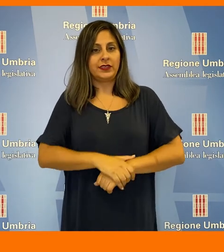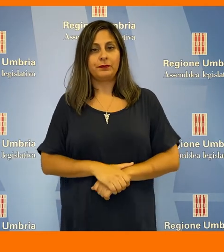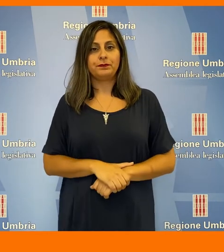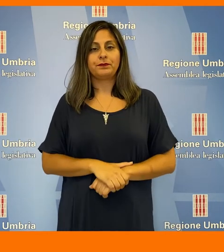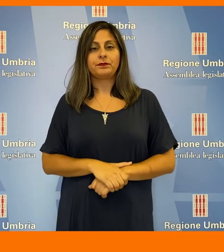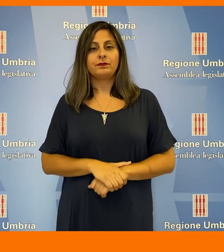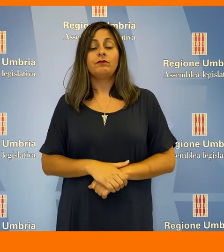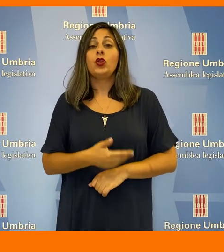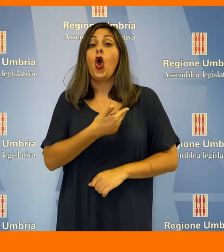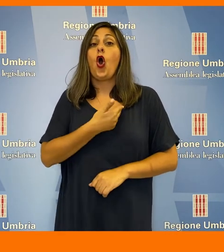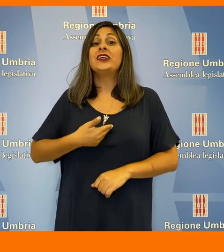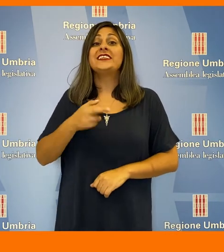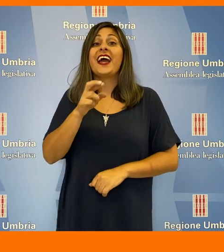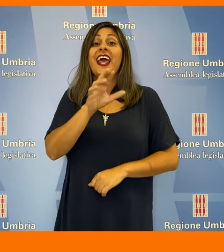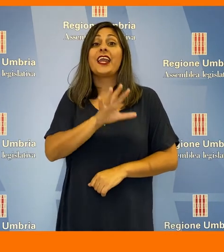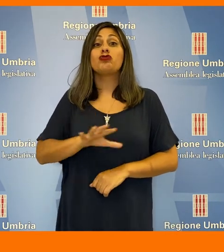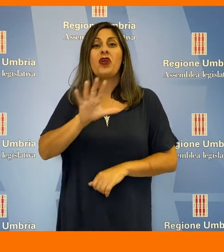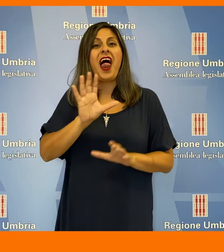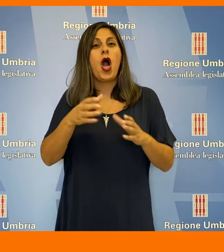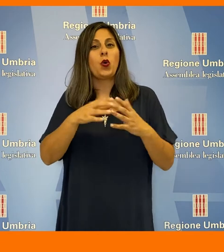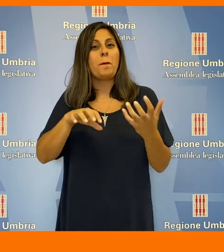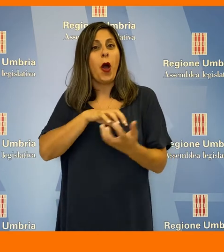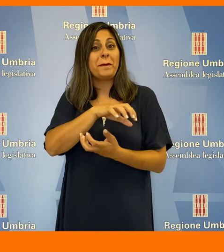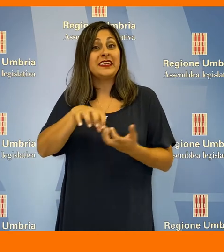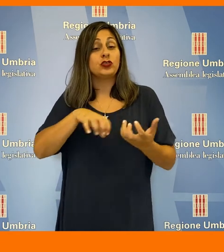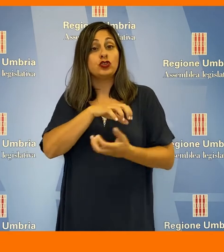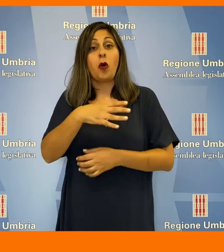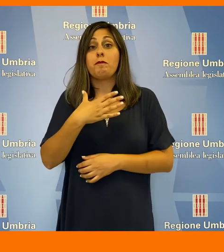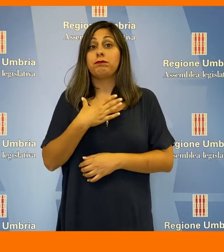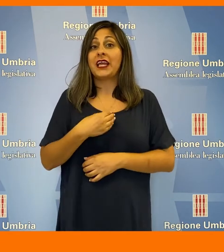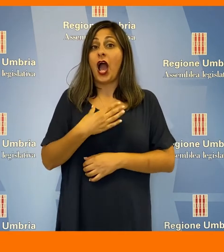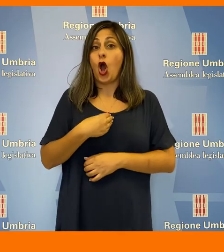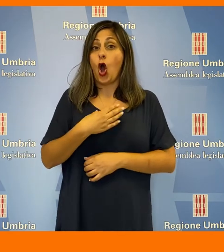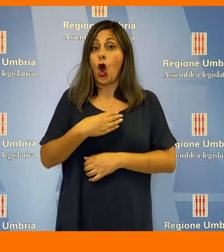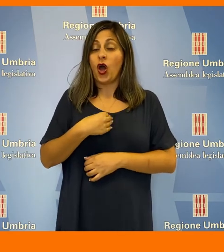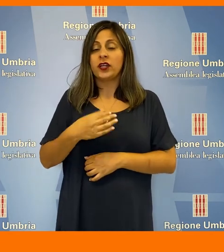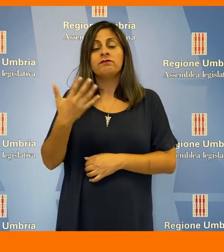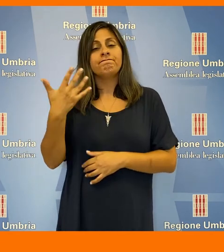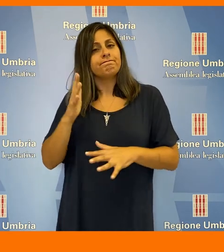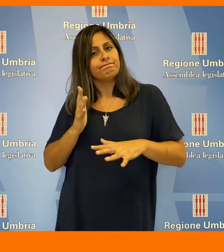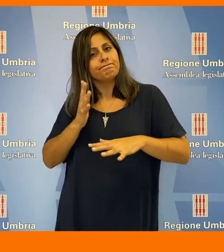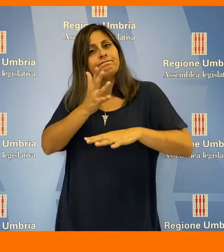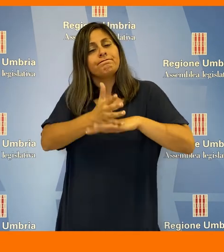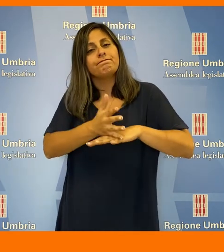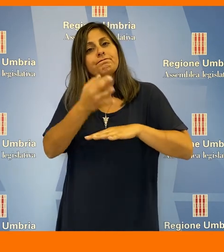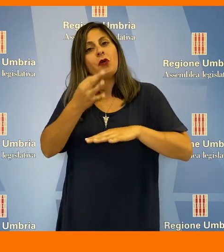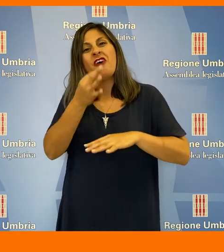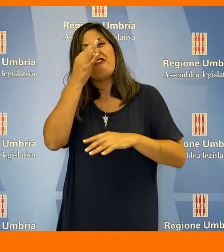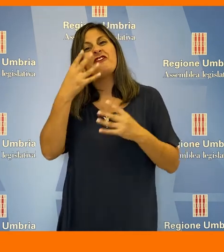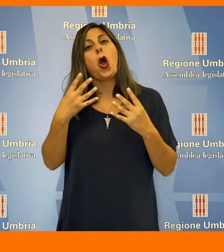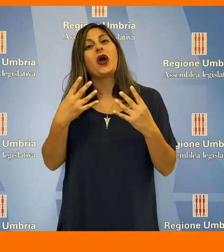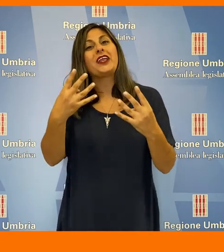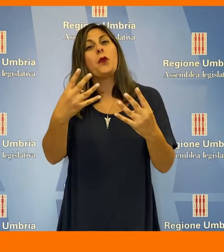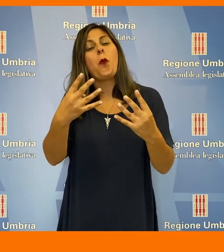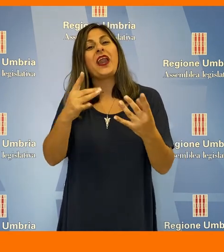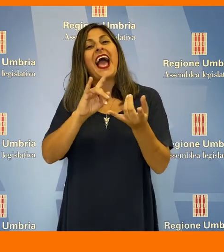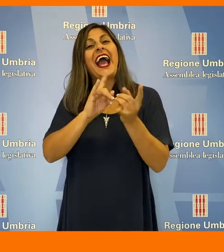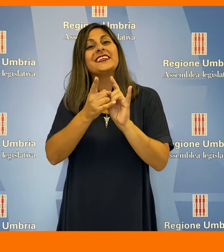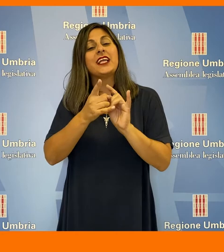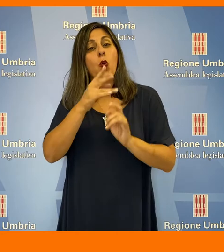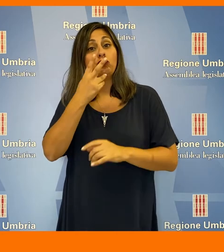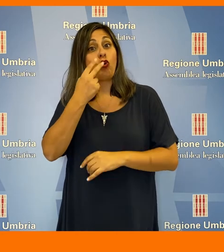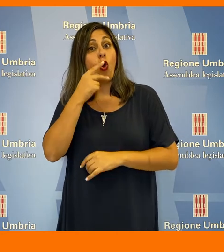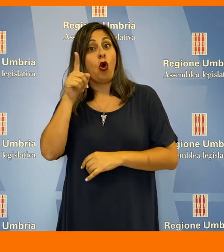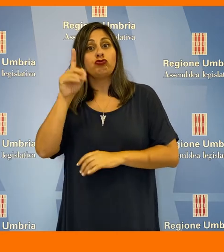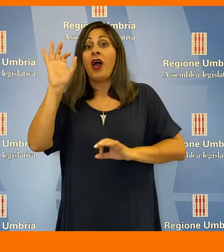Il consigliere regionale del gruppo misto, Vincenzo Bianconi, interviene sulla fioritura di